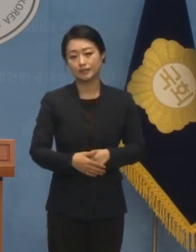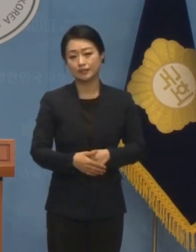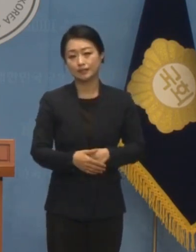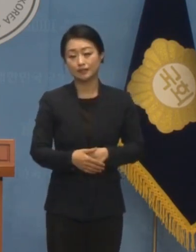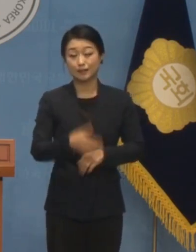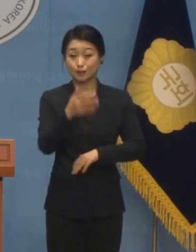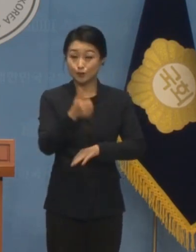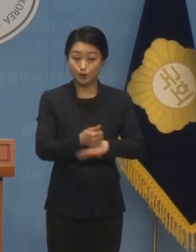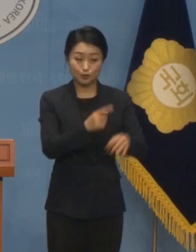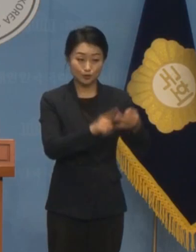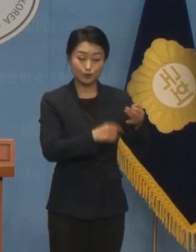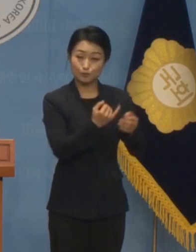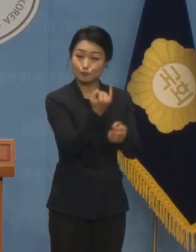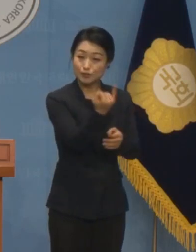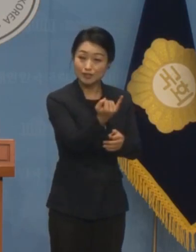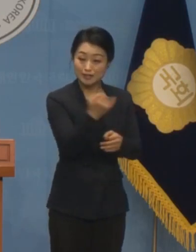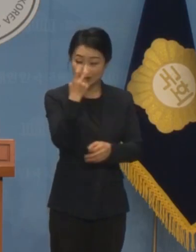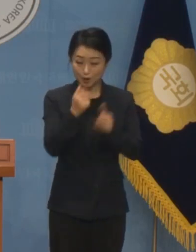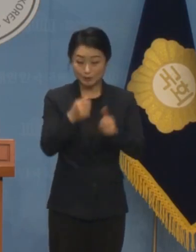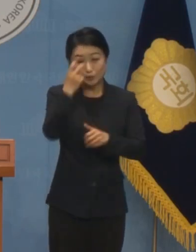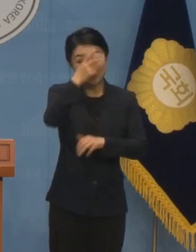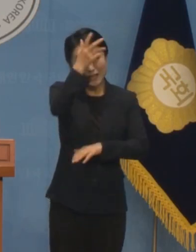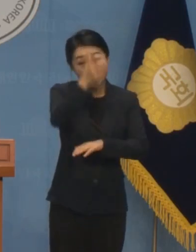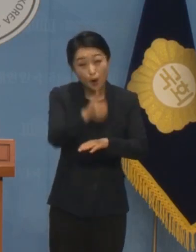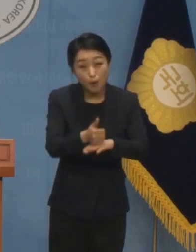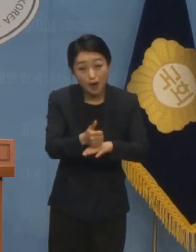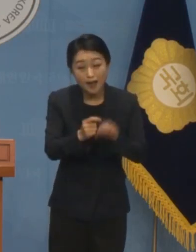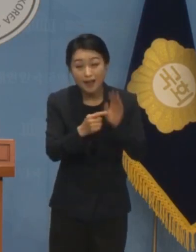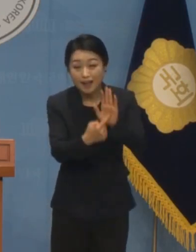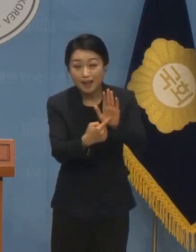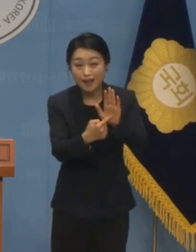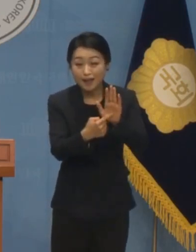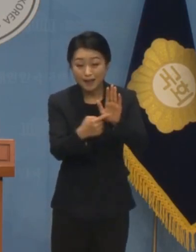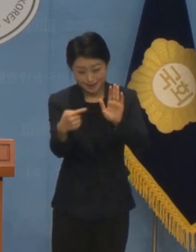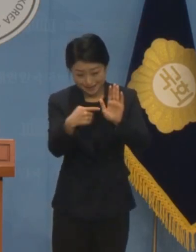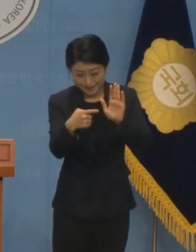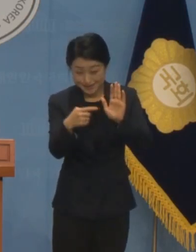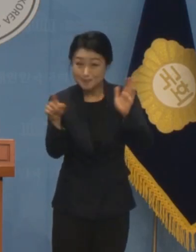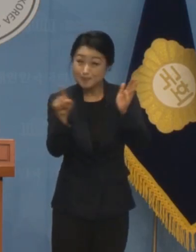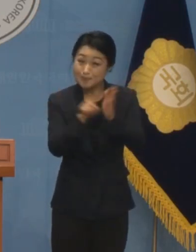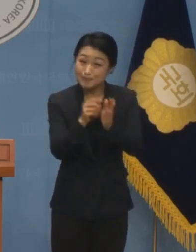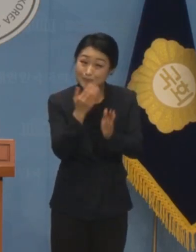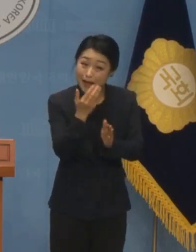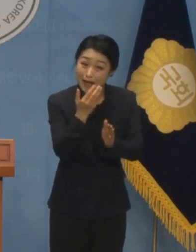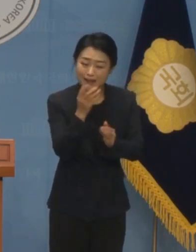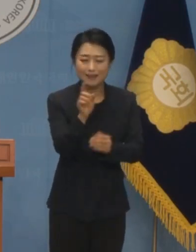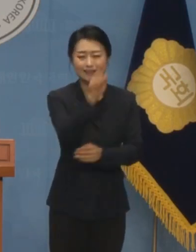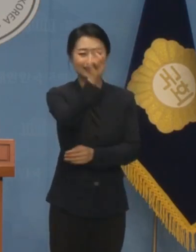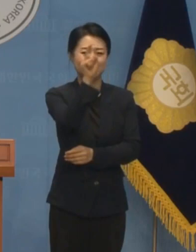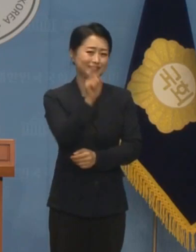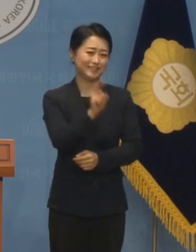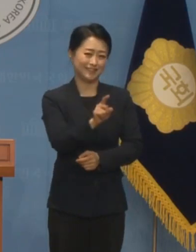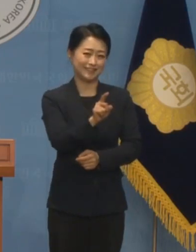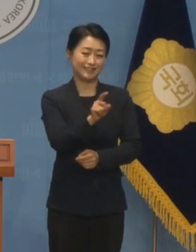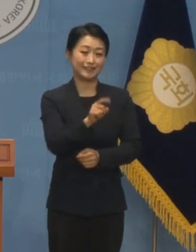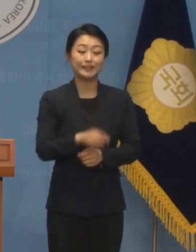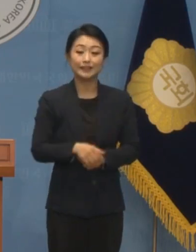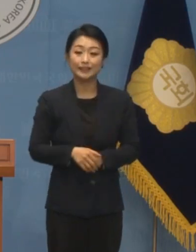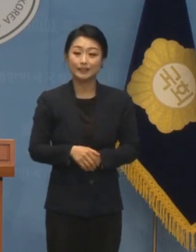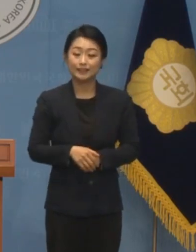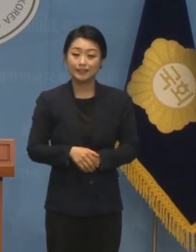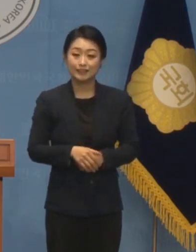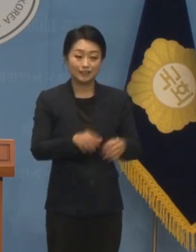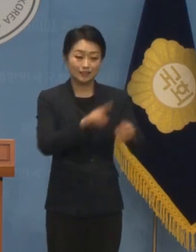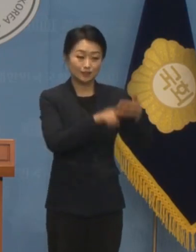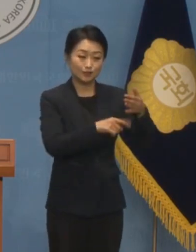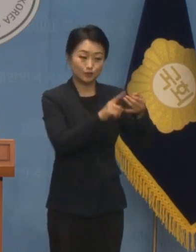김 여사에 대한 검찰의 조사 결과를 납득할 수 있는 국민이 얼마나 될까요? 이번 조사가